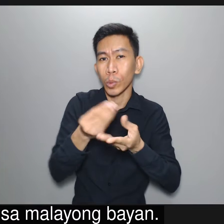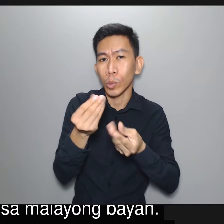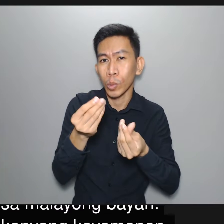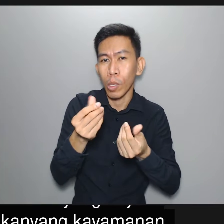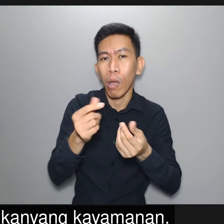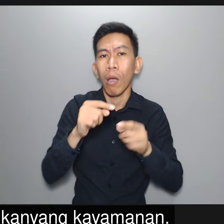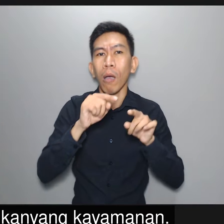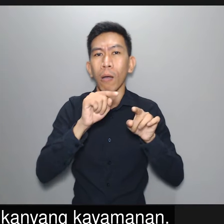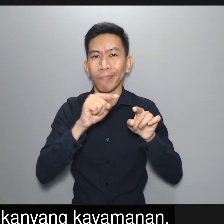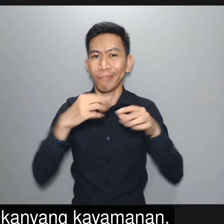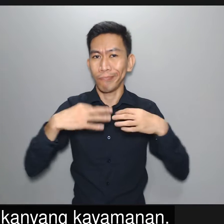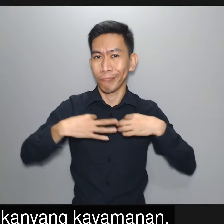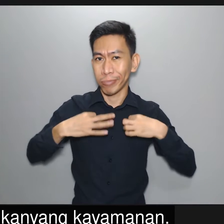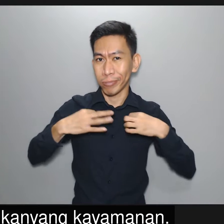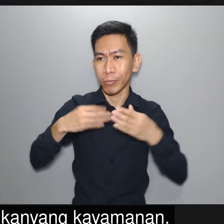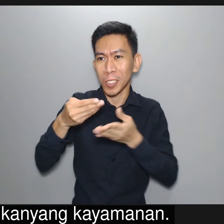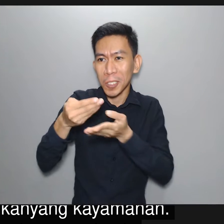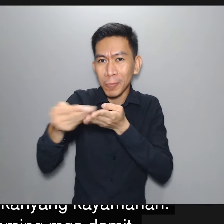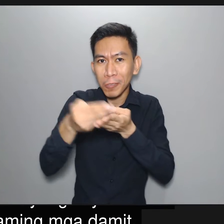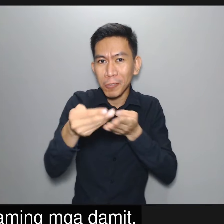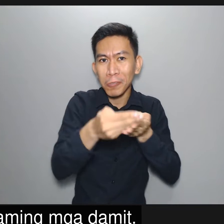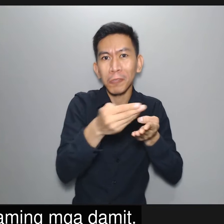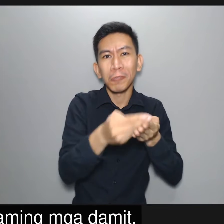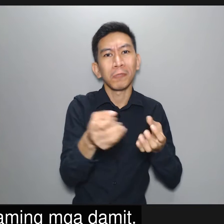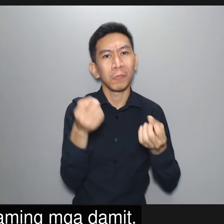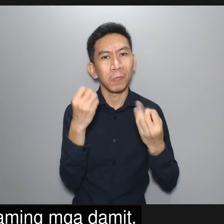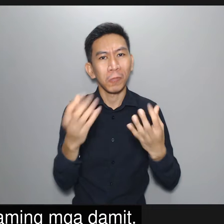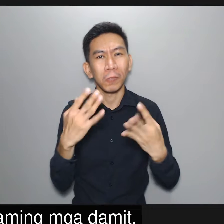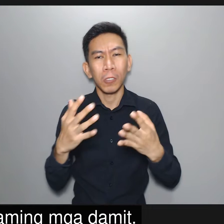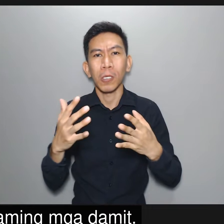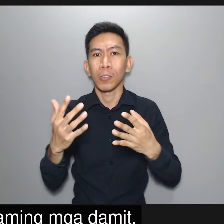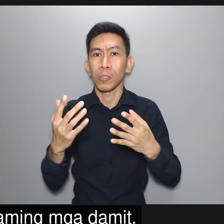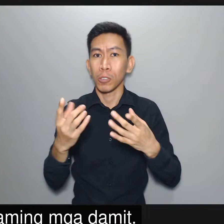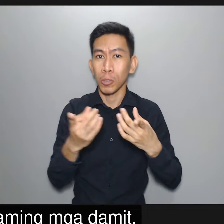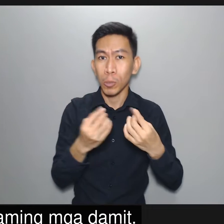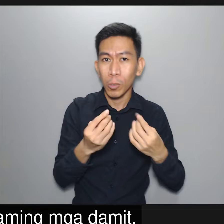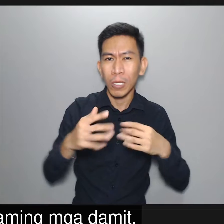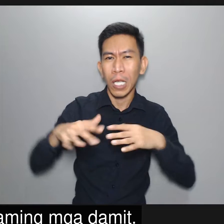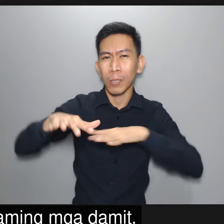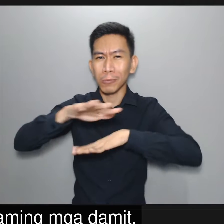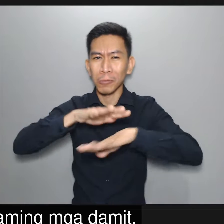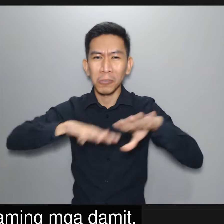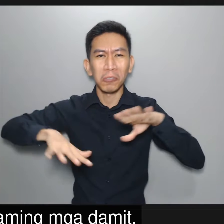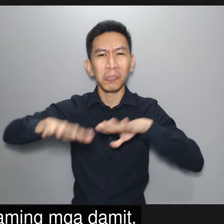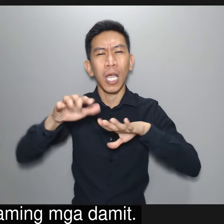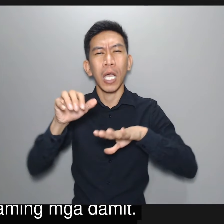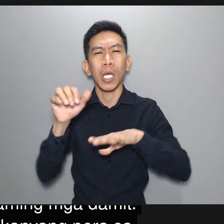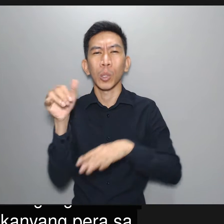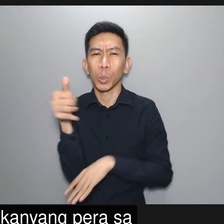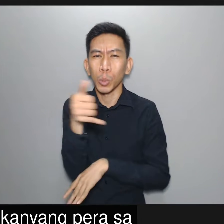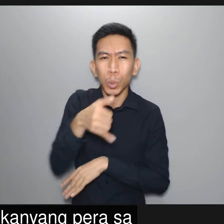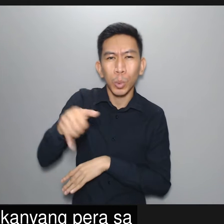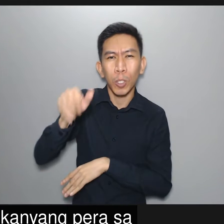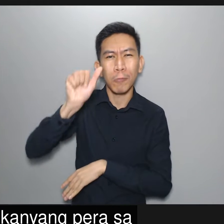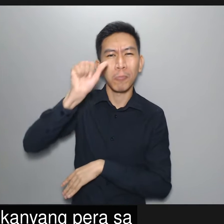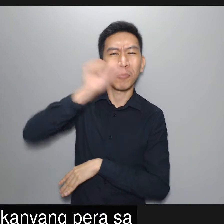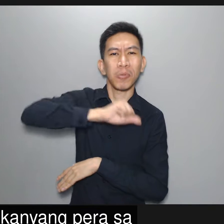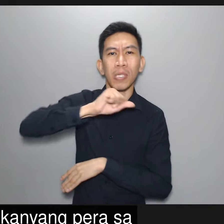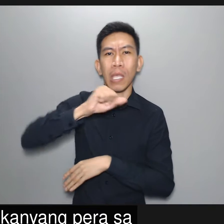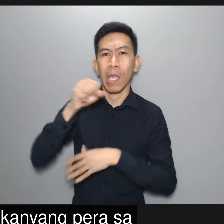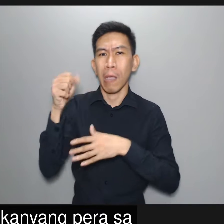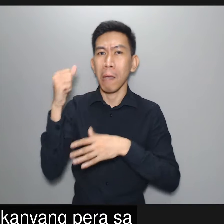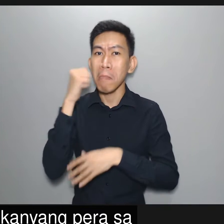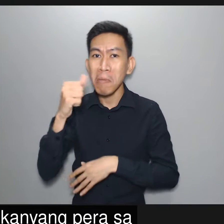damit. Kinastos niya ang kanyang pera sa pagsusugal, paglalasing at sa pambababae. Marami pa